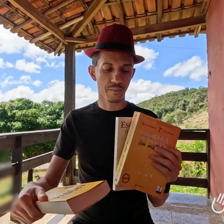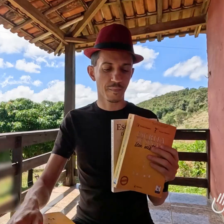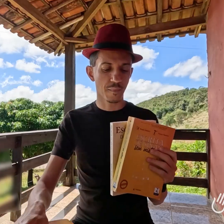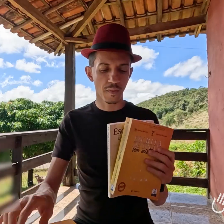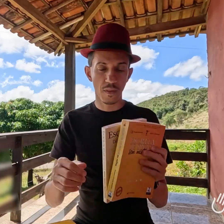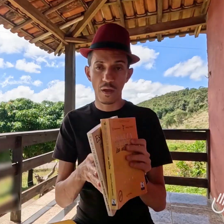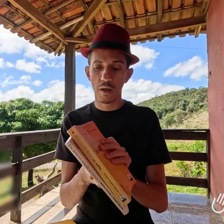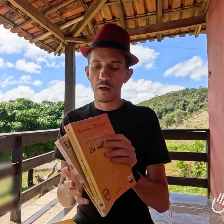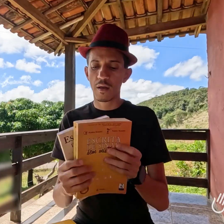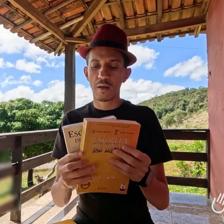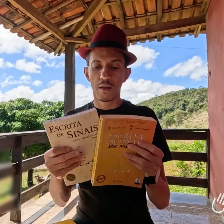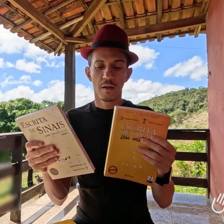Agora,